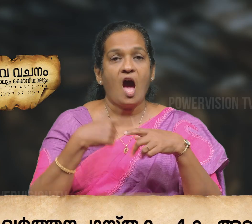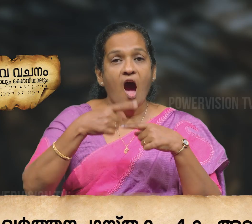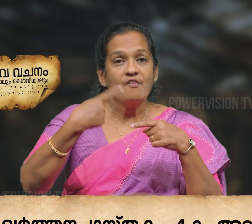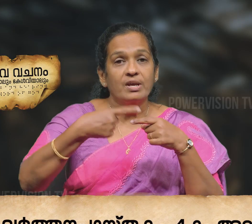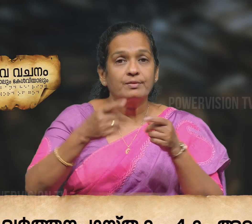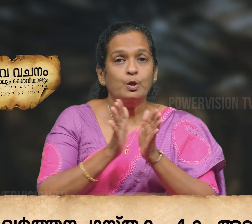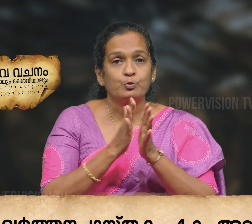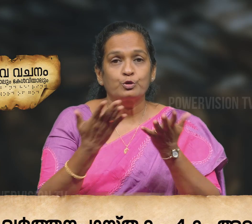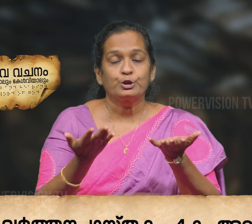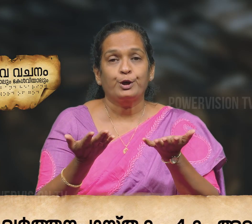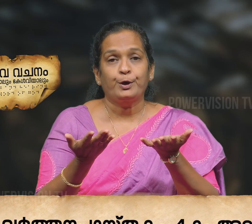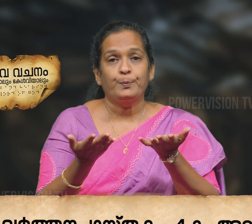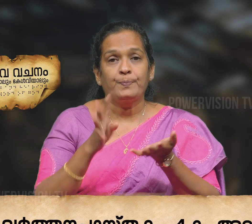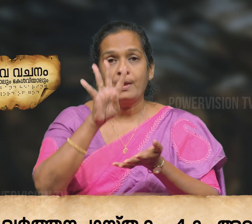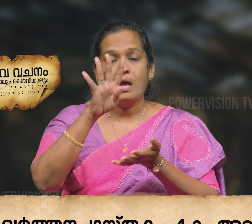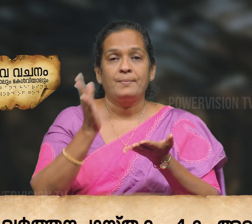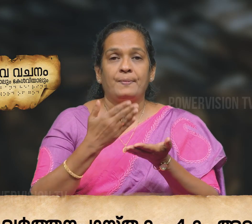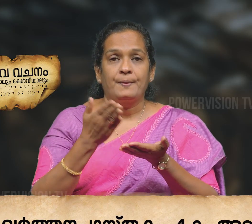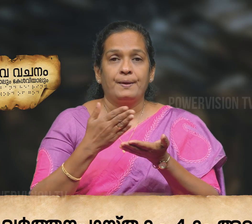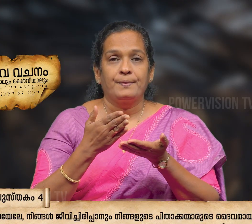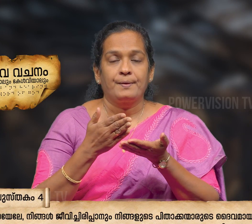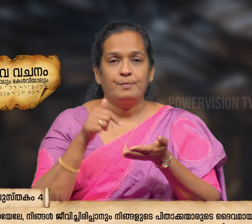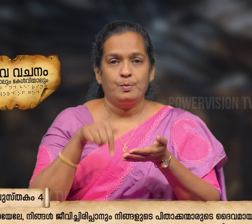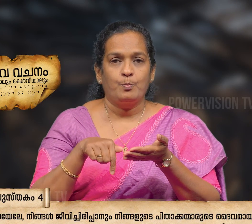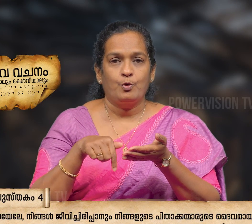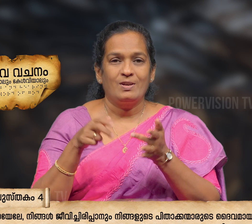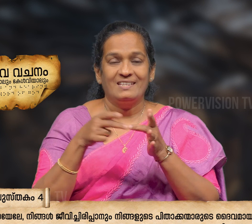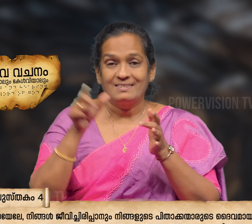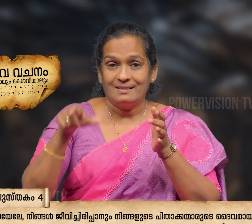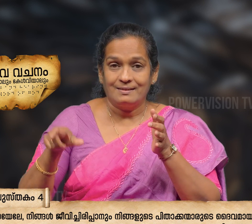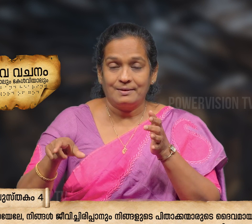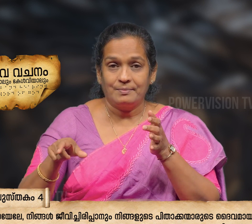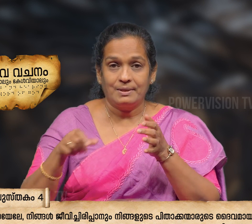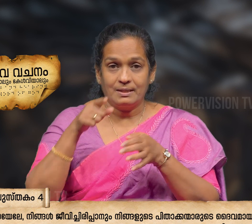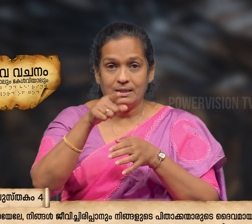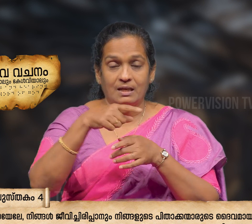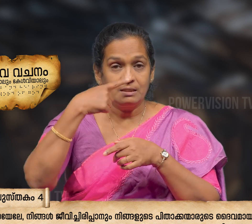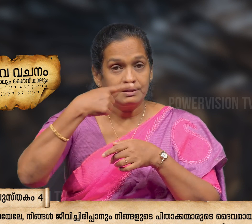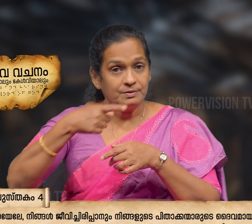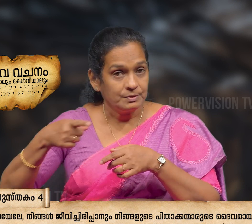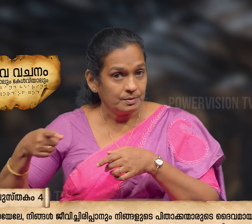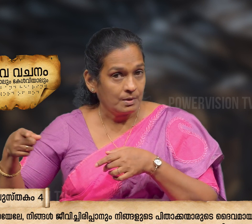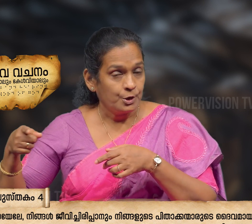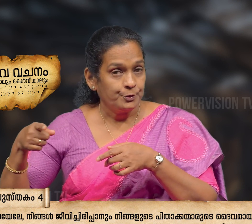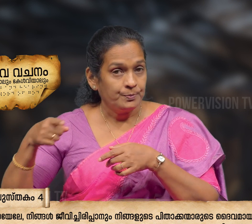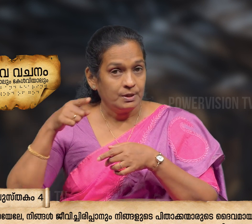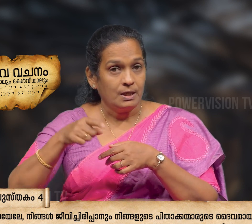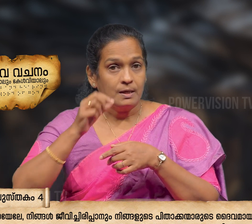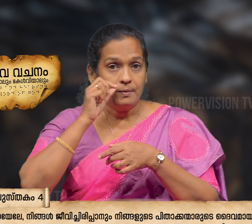ആവർത്തന പുസ്തകം 4 ഇപ്പോൾ ഇസ്രായേലെ, നിങ്ങൾ ജീവിച്ചിരിപ്പാനും നിങ്ങളുടെ